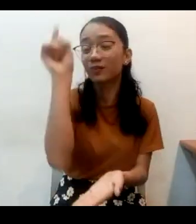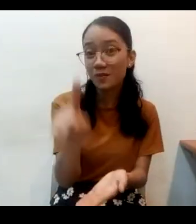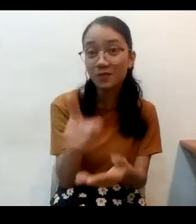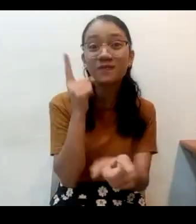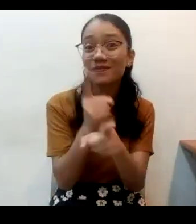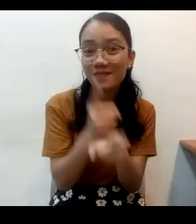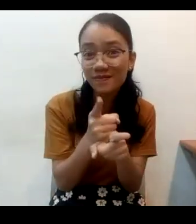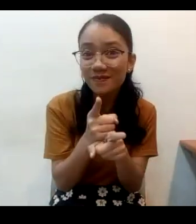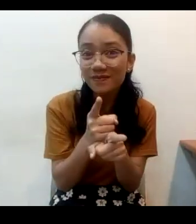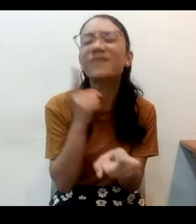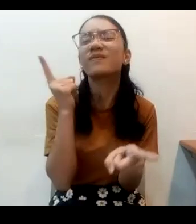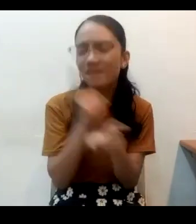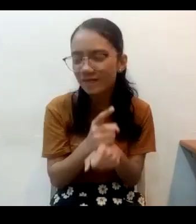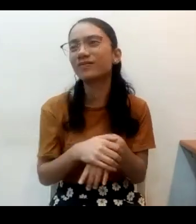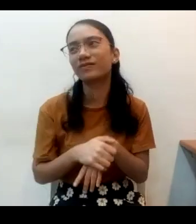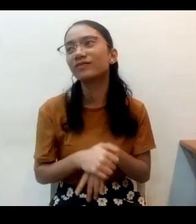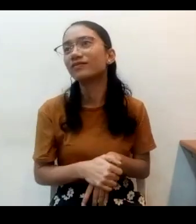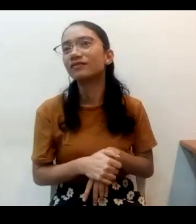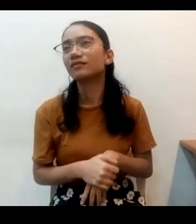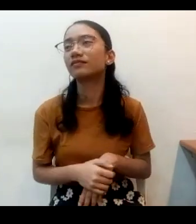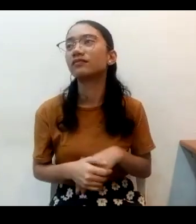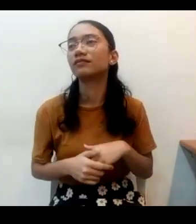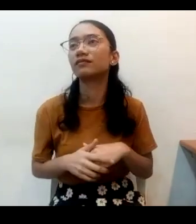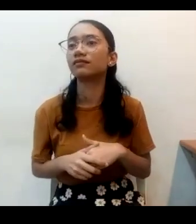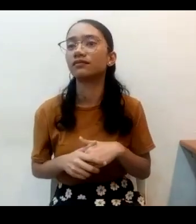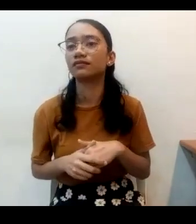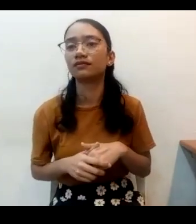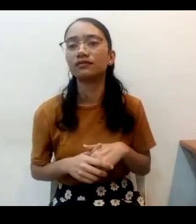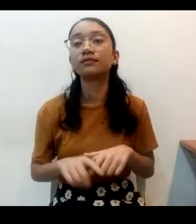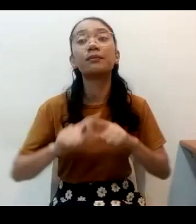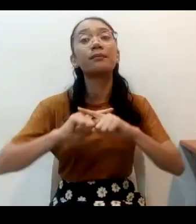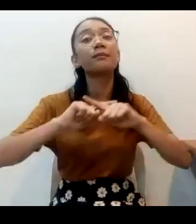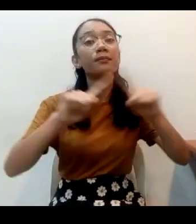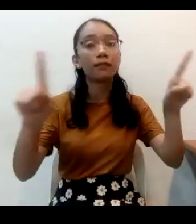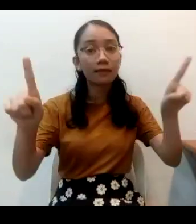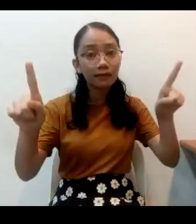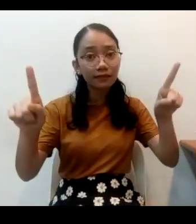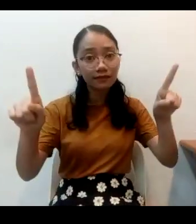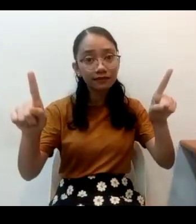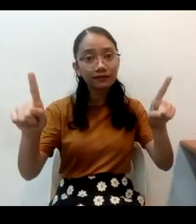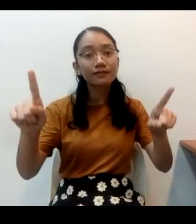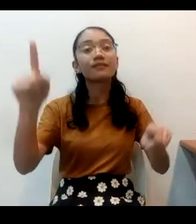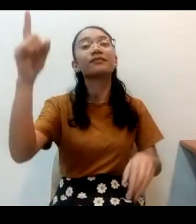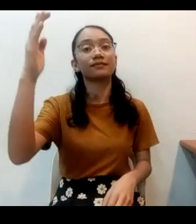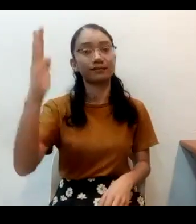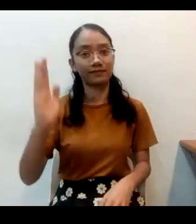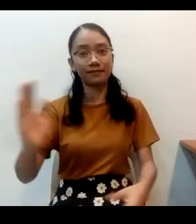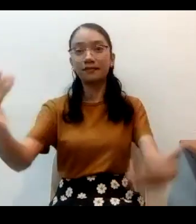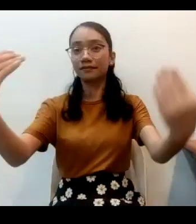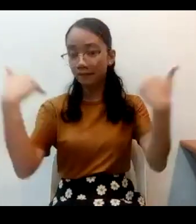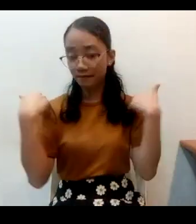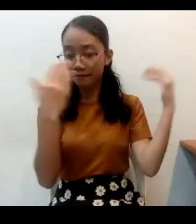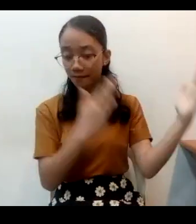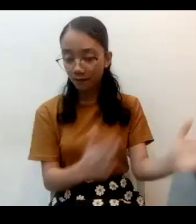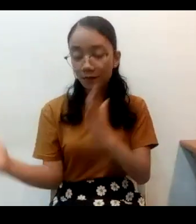meron tayong katanungan. But there must be God's plan and God's will. Pero sa